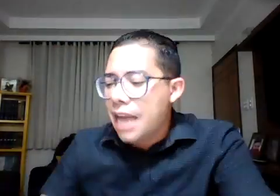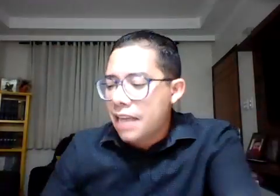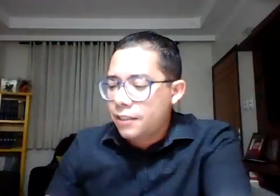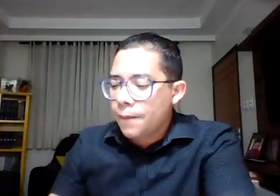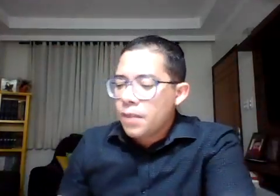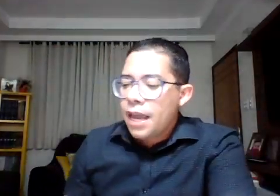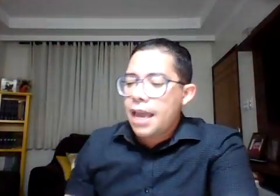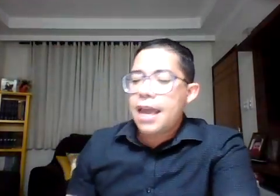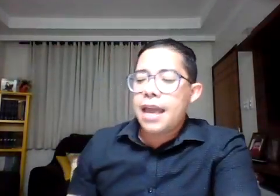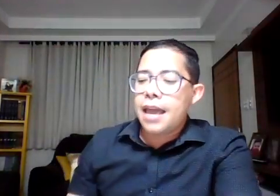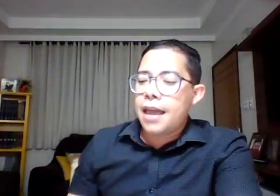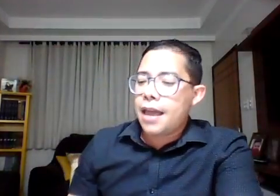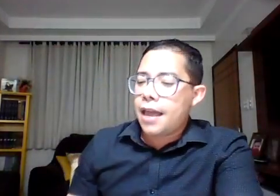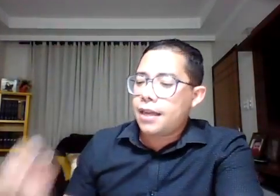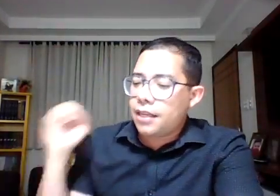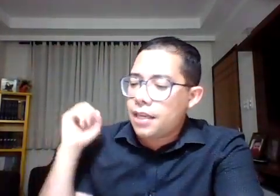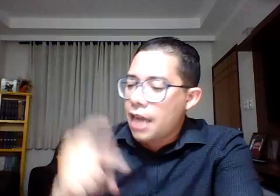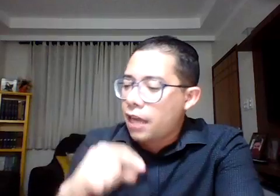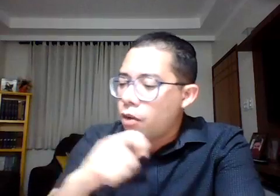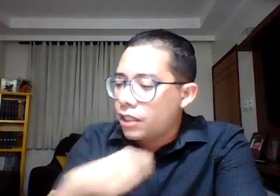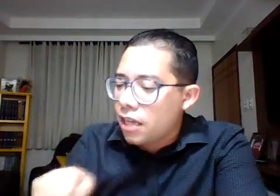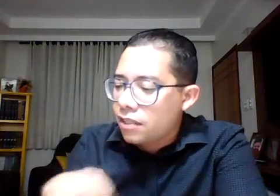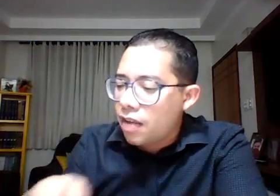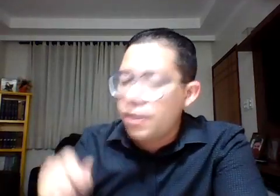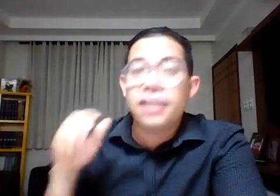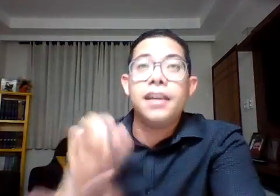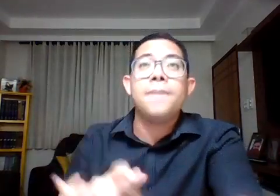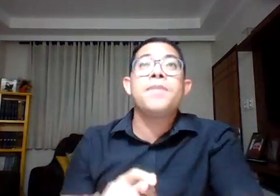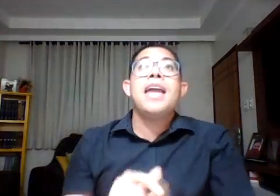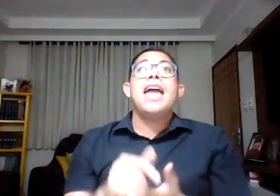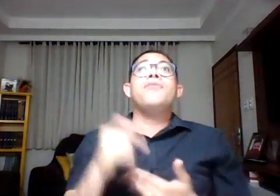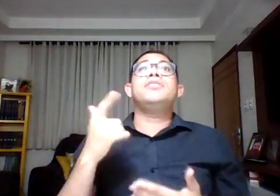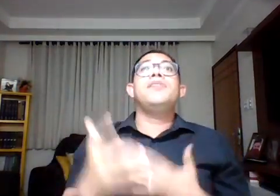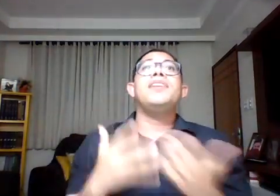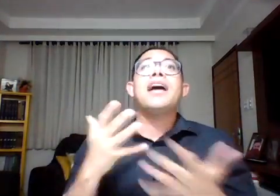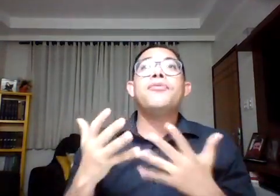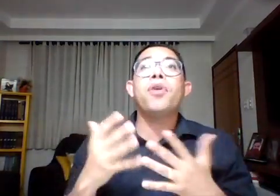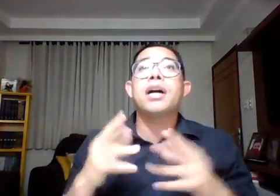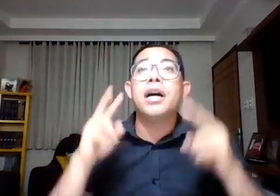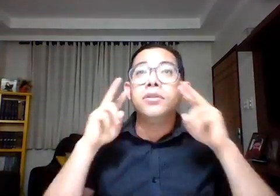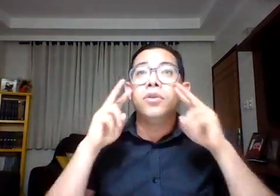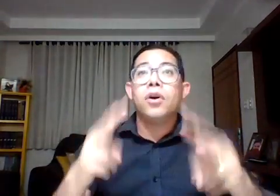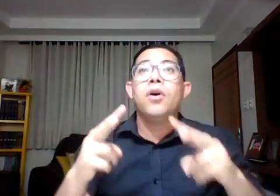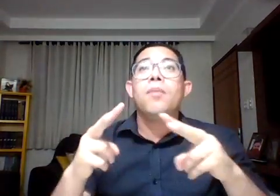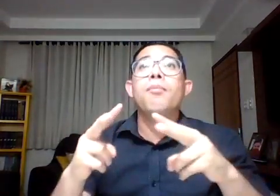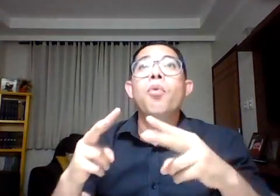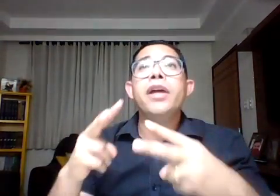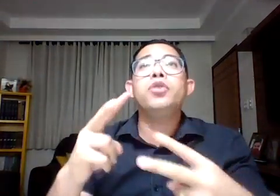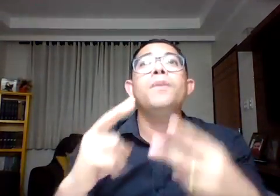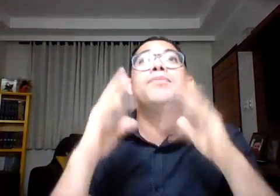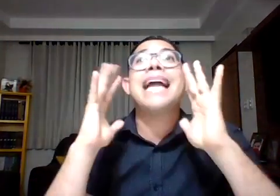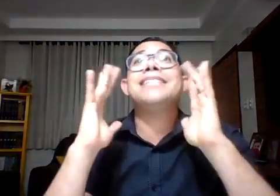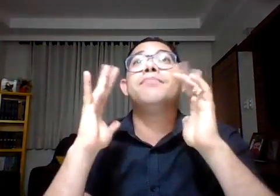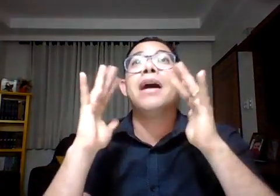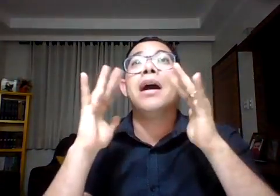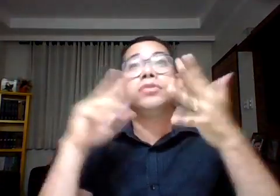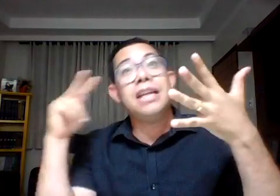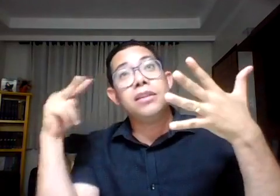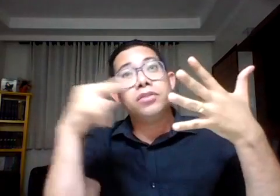sinais, que eu até escrevi aqui, é você ficar focando muito nas mãos, né? Então você